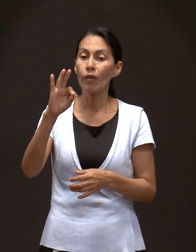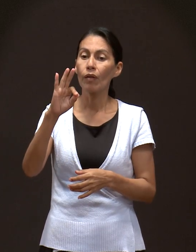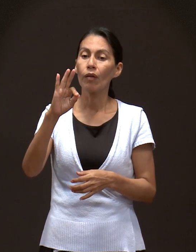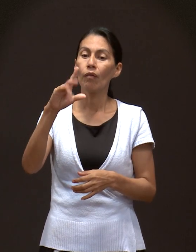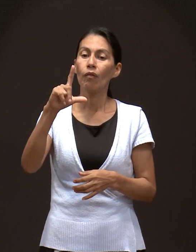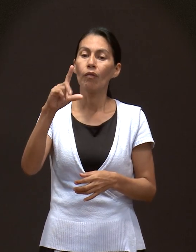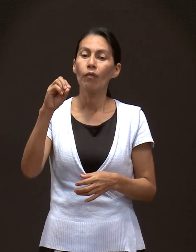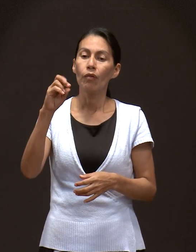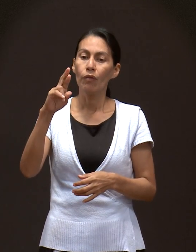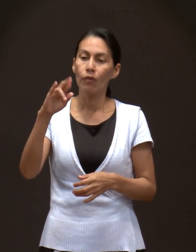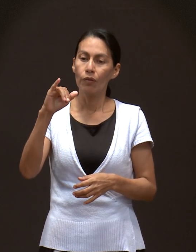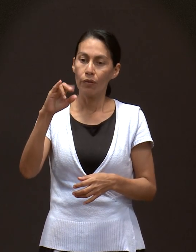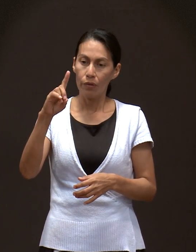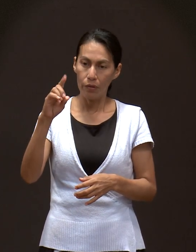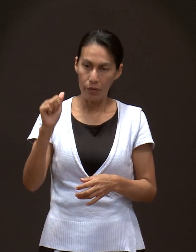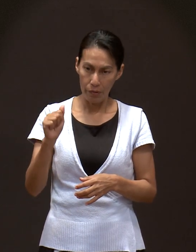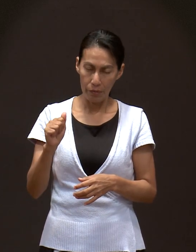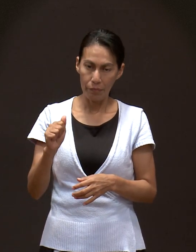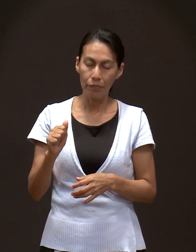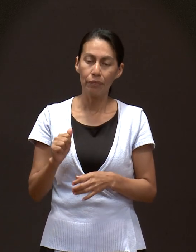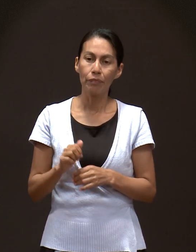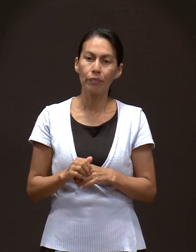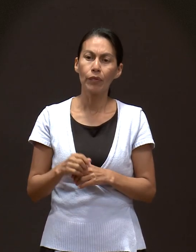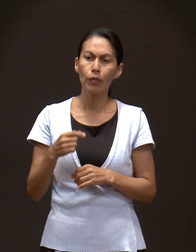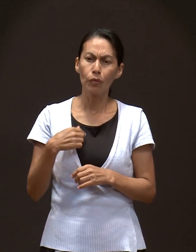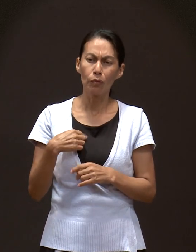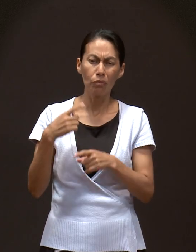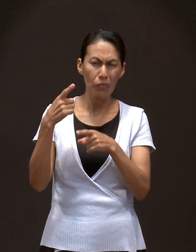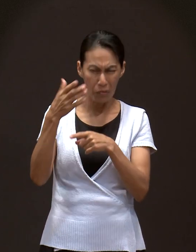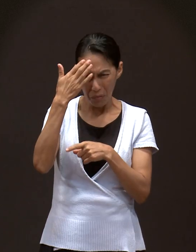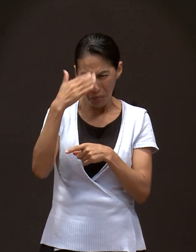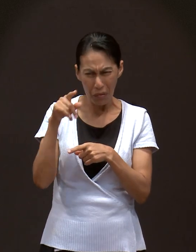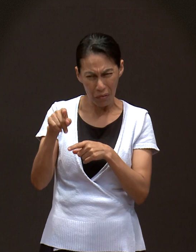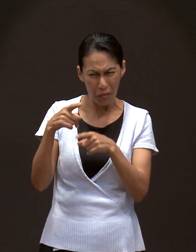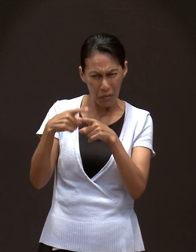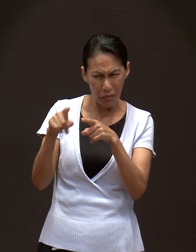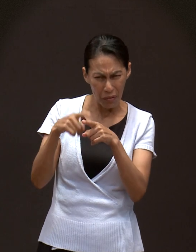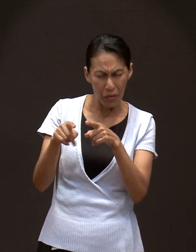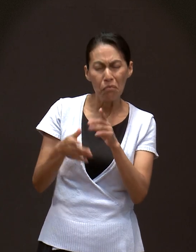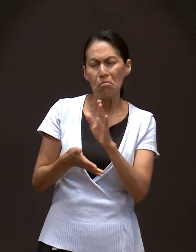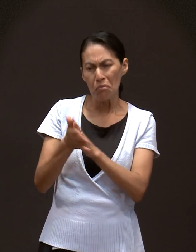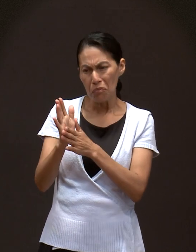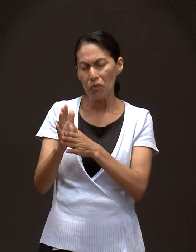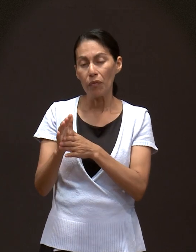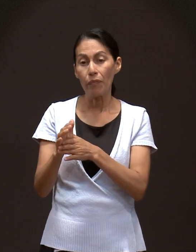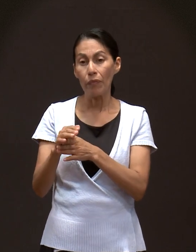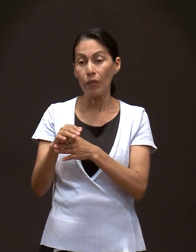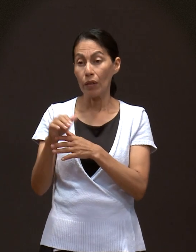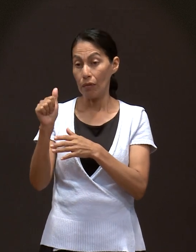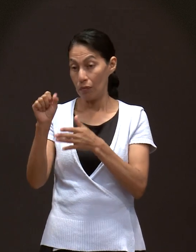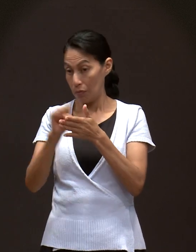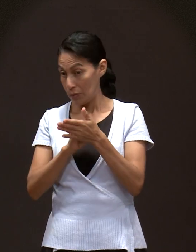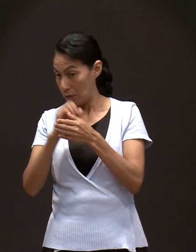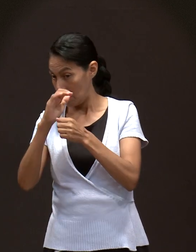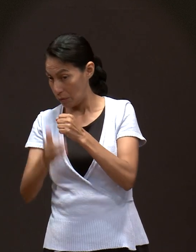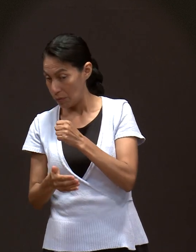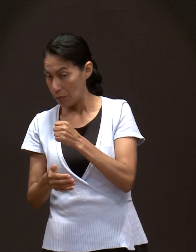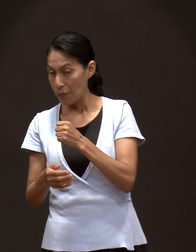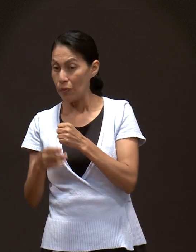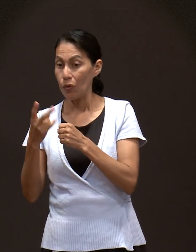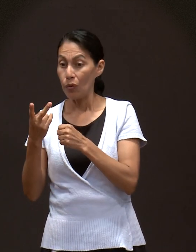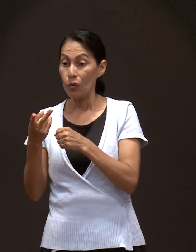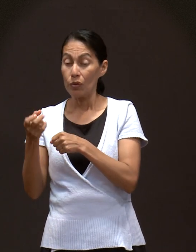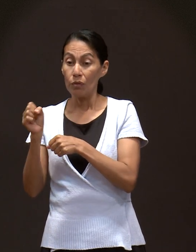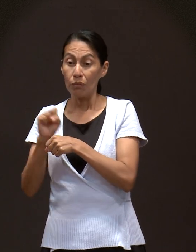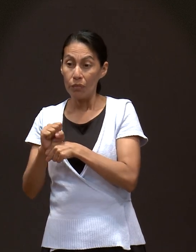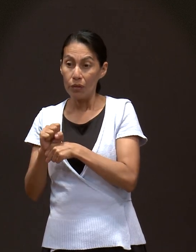miedo, porque sabía que funcionaba de una manera diferente. Pero así fue. Terminé el semestre, fui a mi casa dos